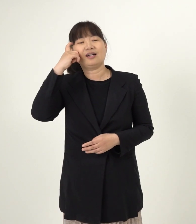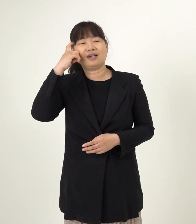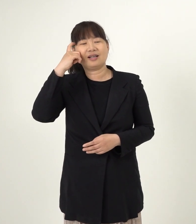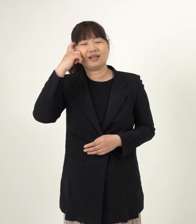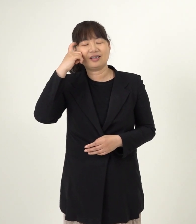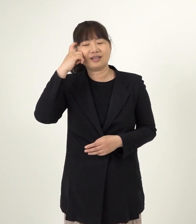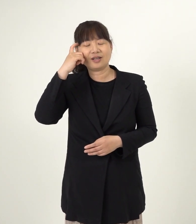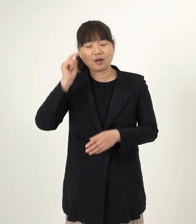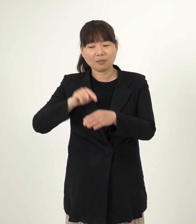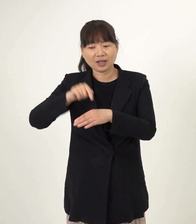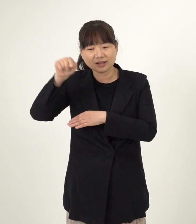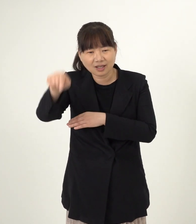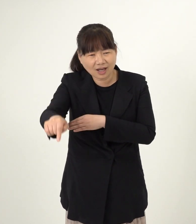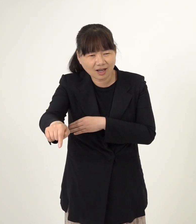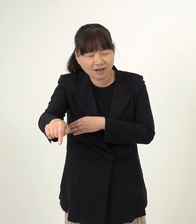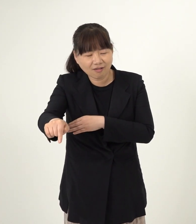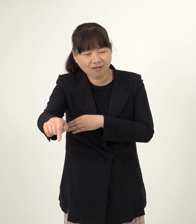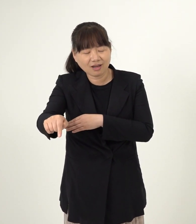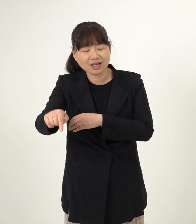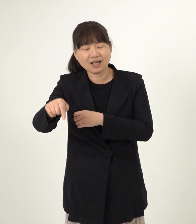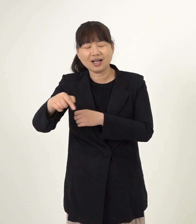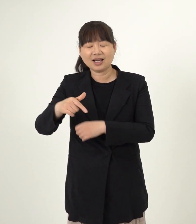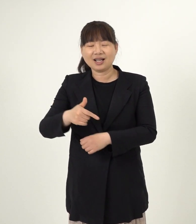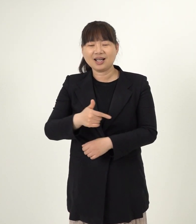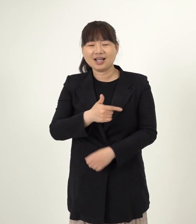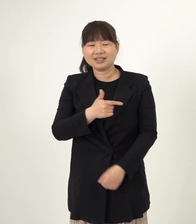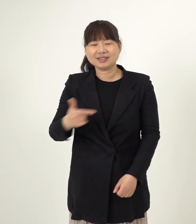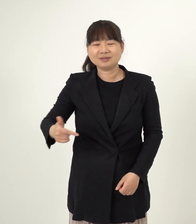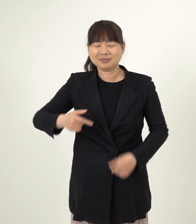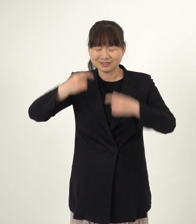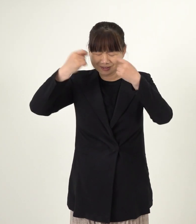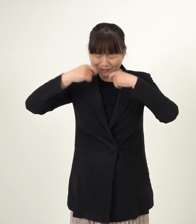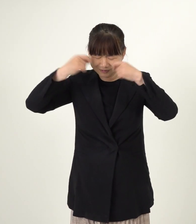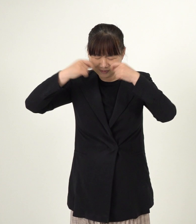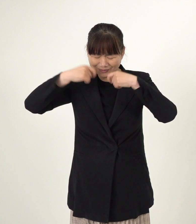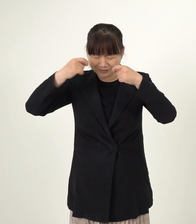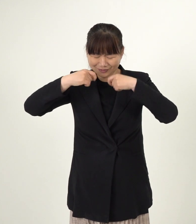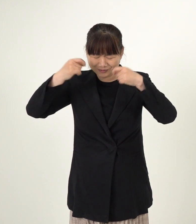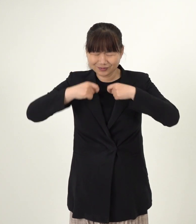생각나서 밖에 나가서 심히 통곡하니라.